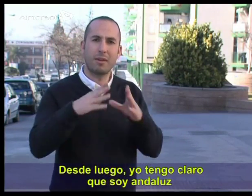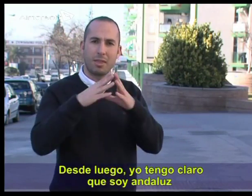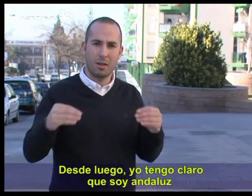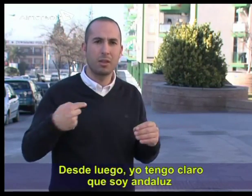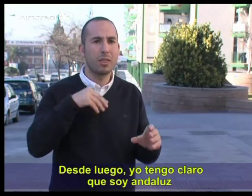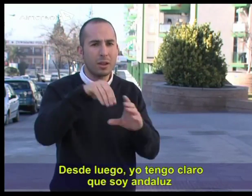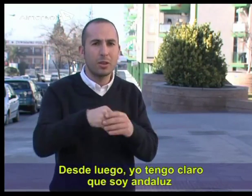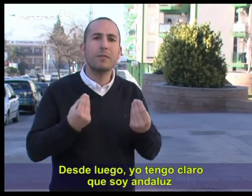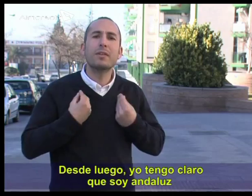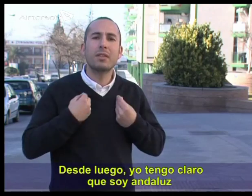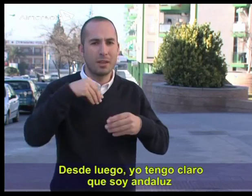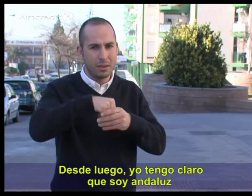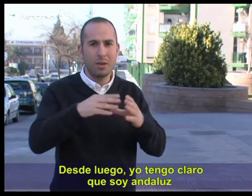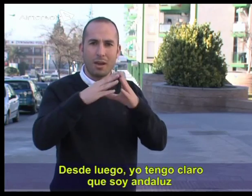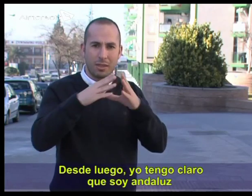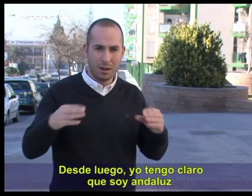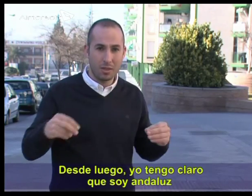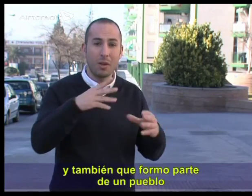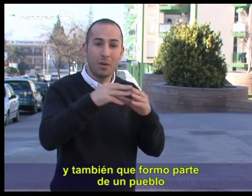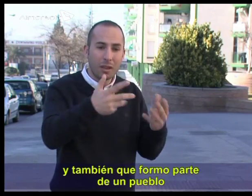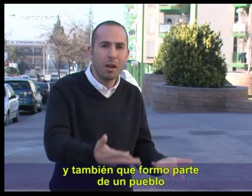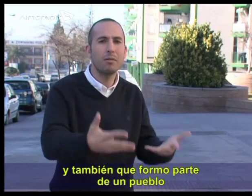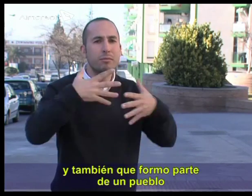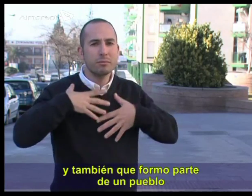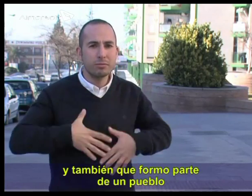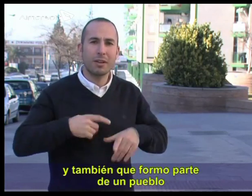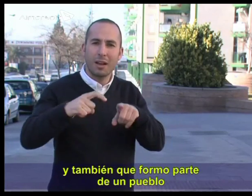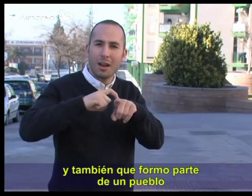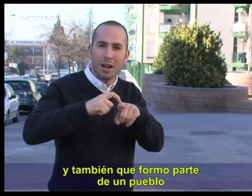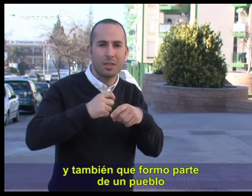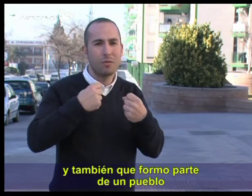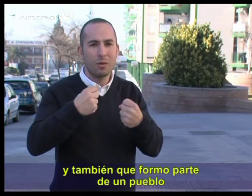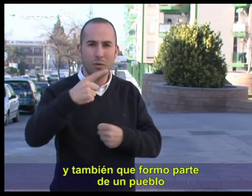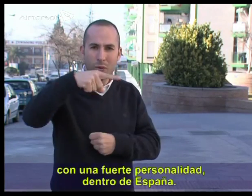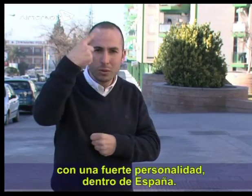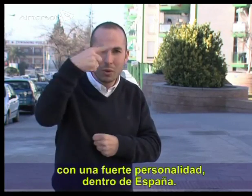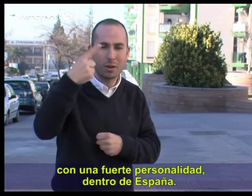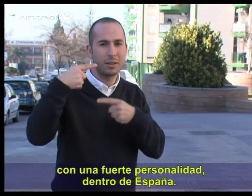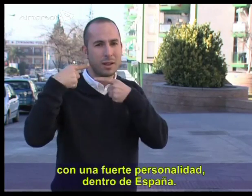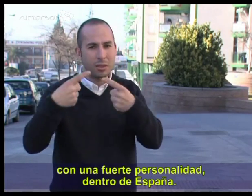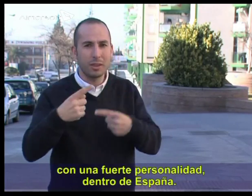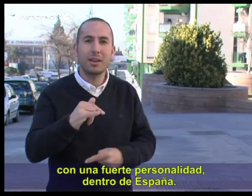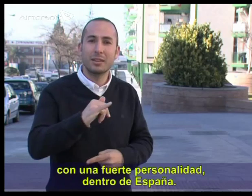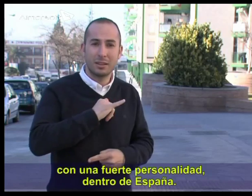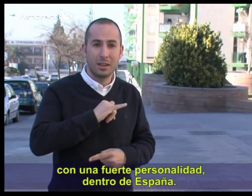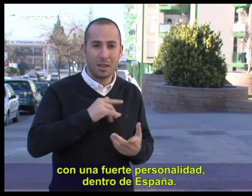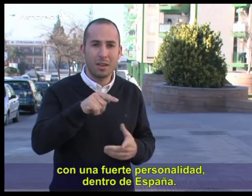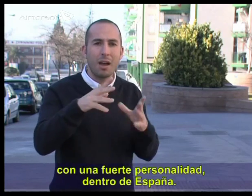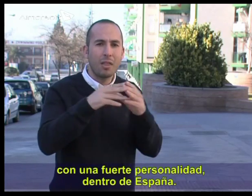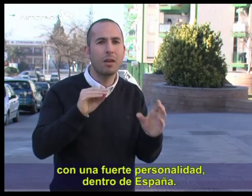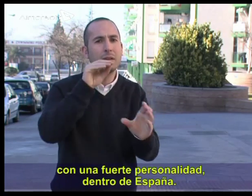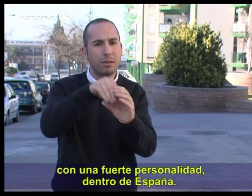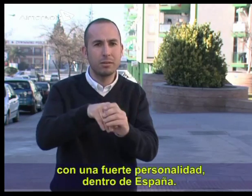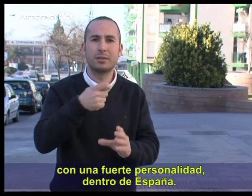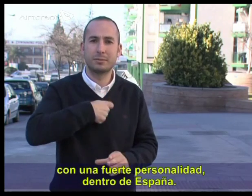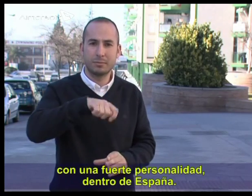Desde luego, yo tengo claro que soy andaluz y también que formo parte de un pueblo con una fuerte personalidad dentro